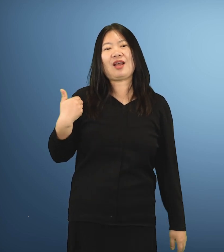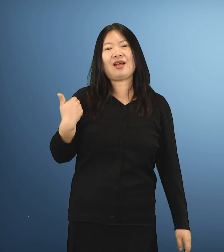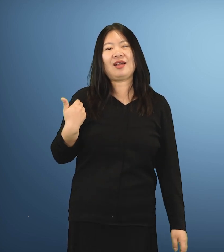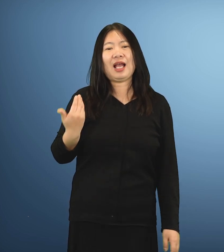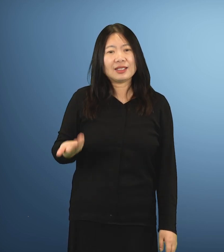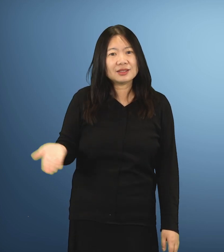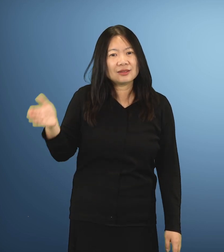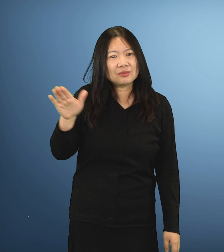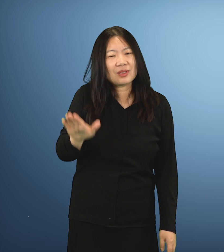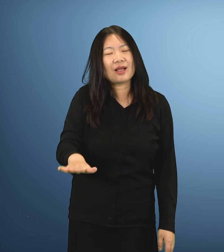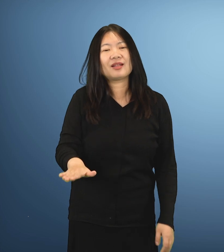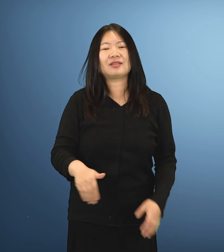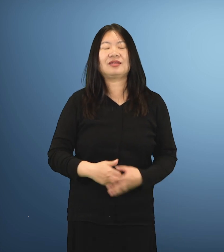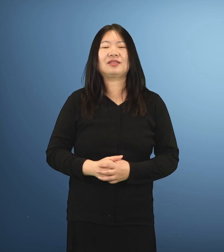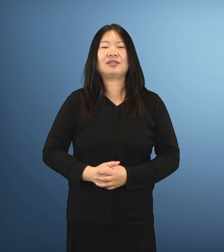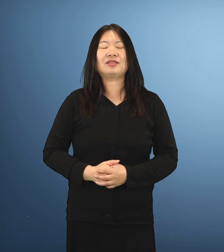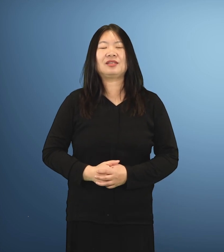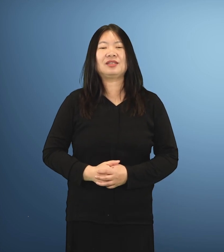그런데